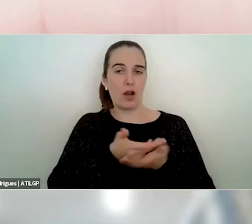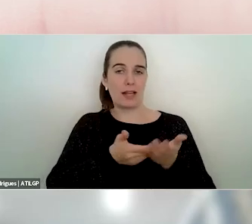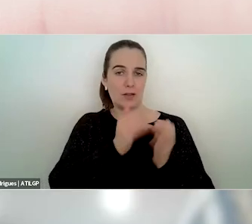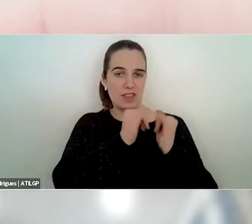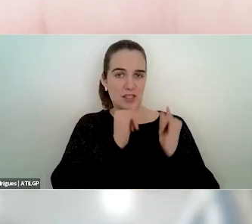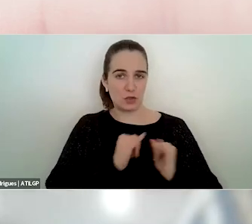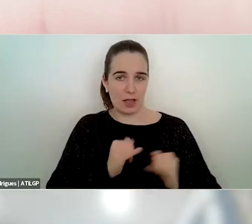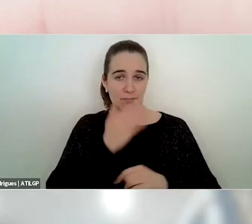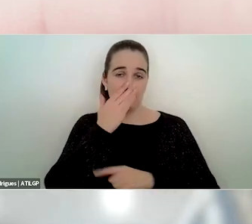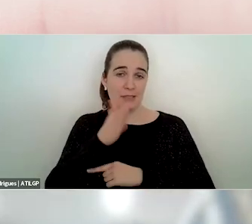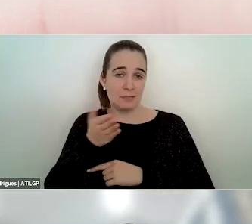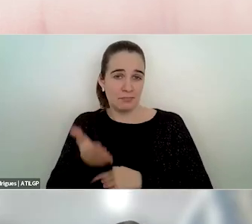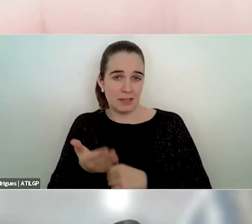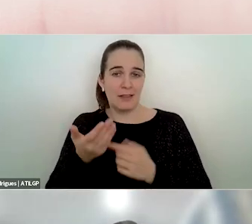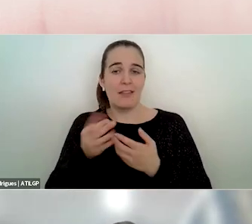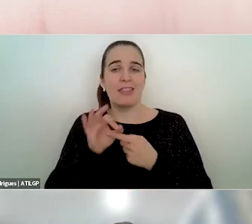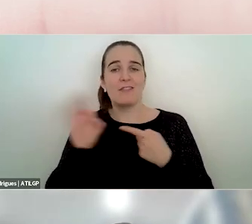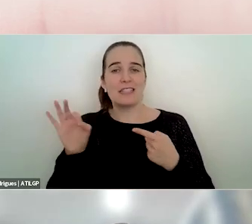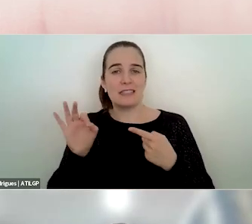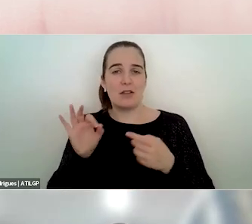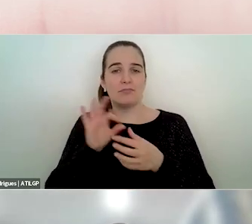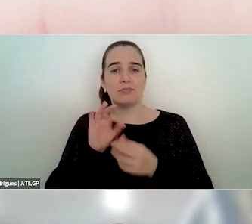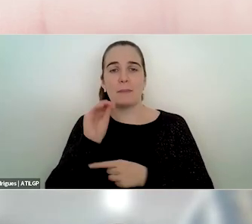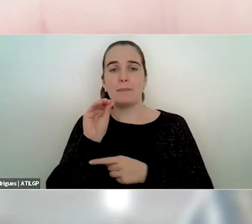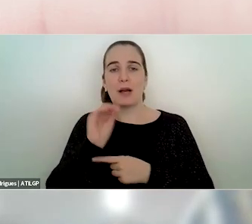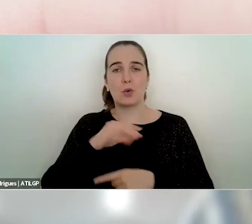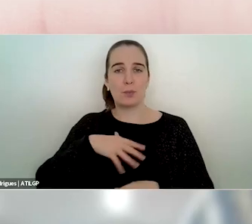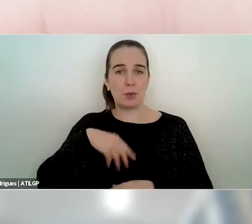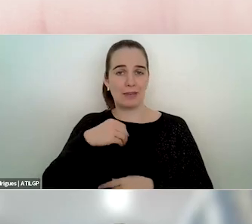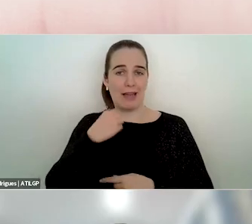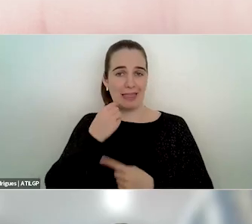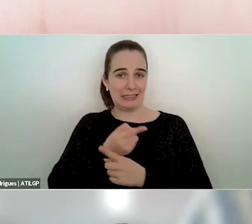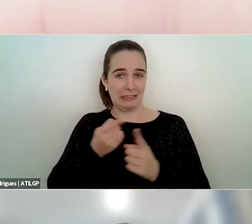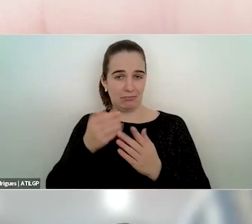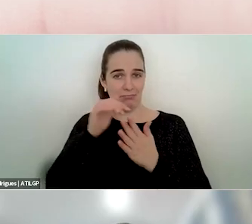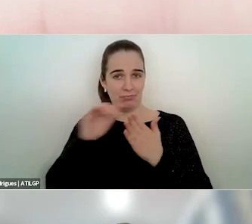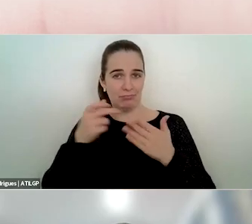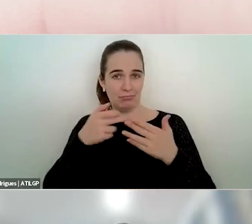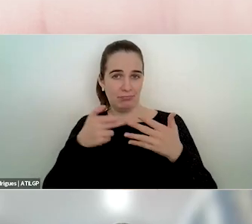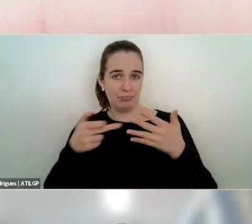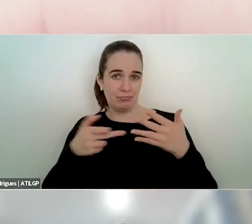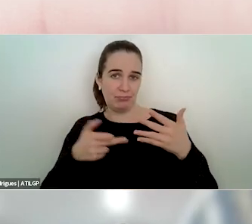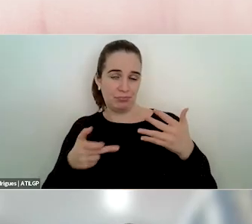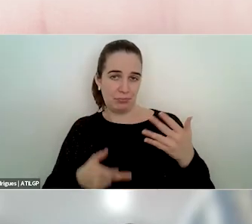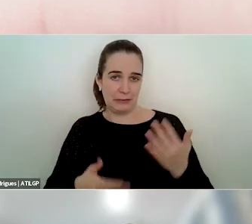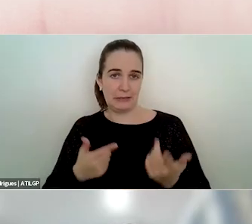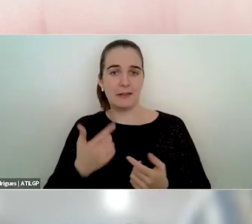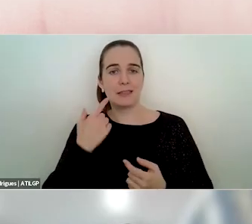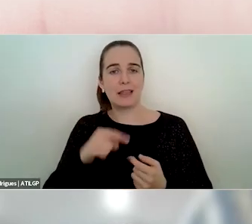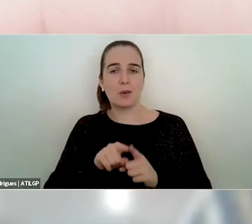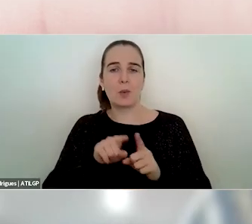nomeadamente a definição do Banco Mundial, que nos permite efetuar aqui um conjunto de